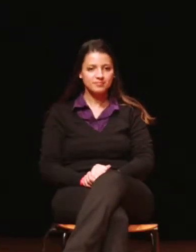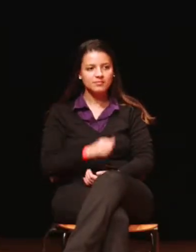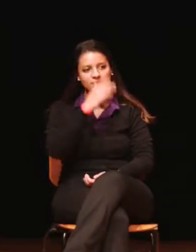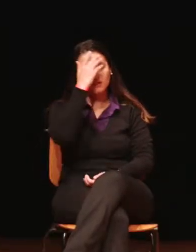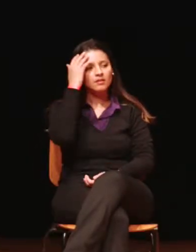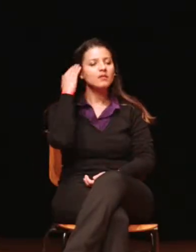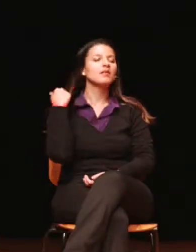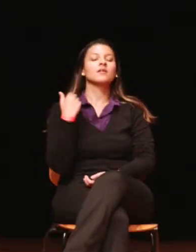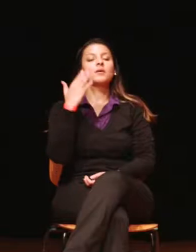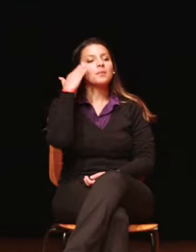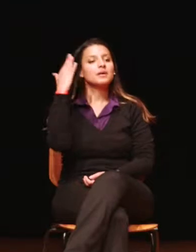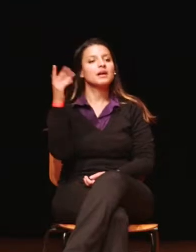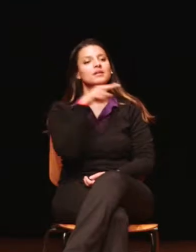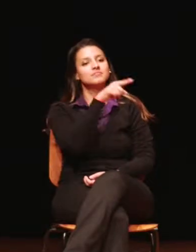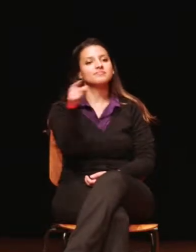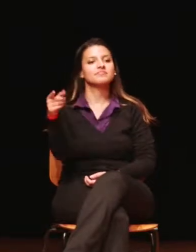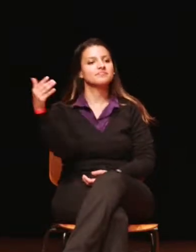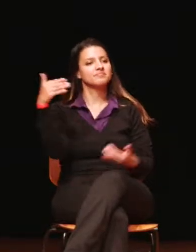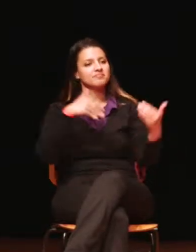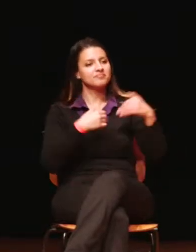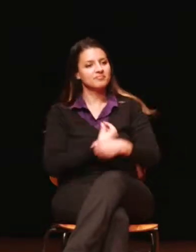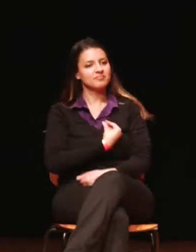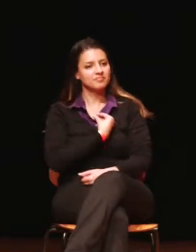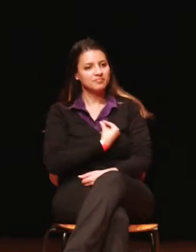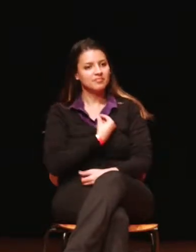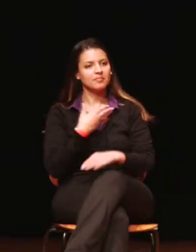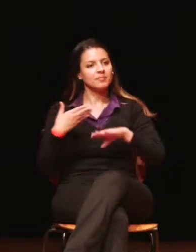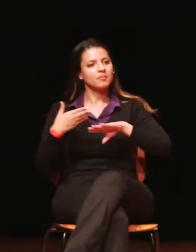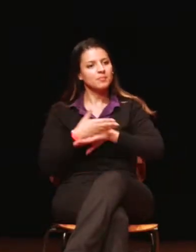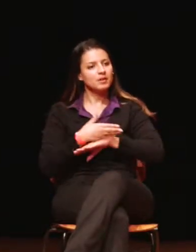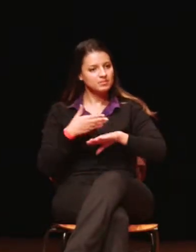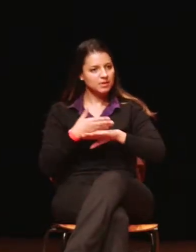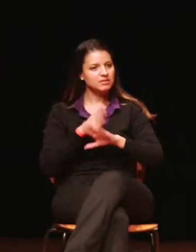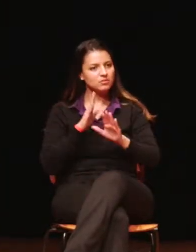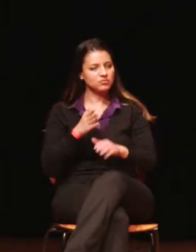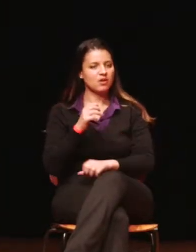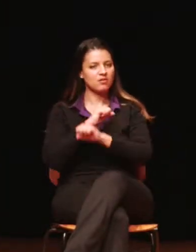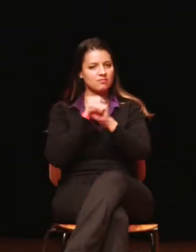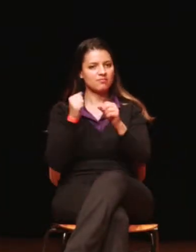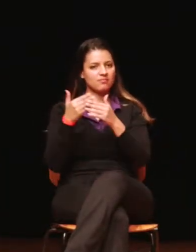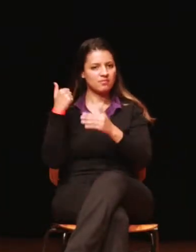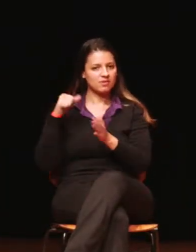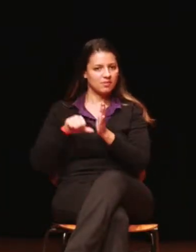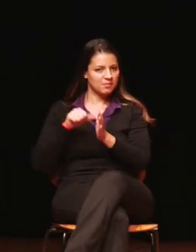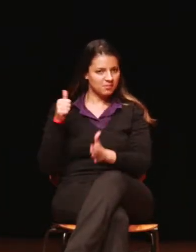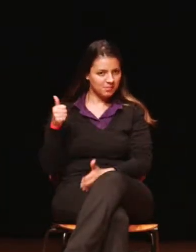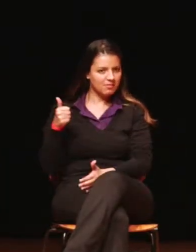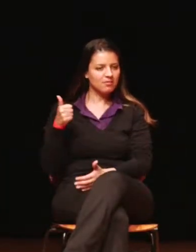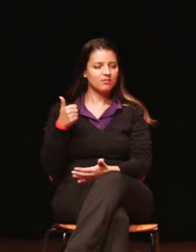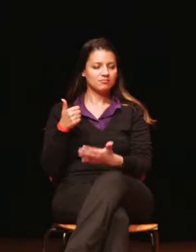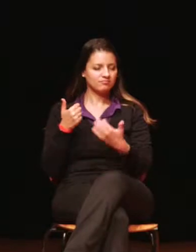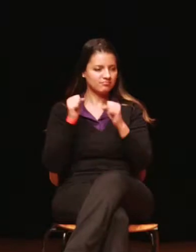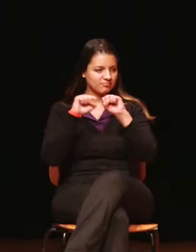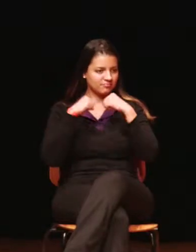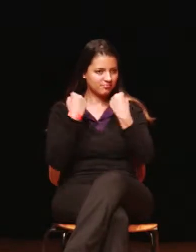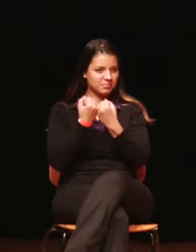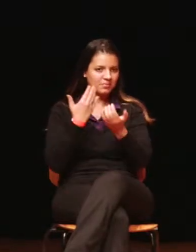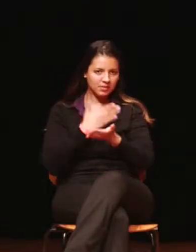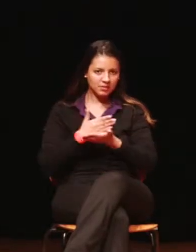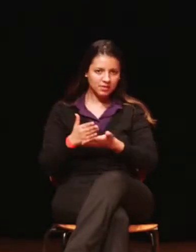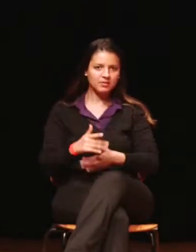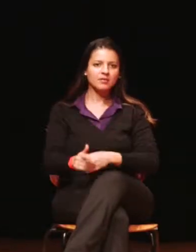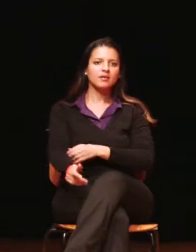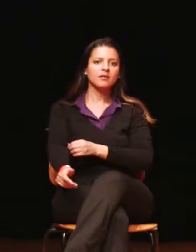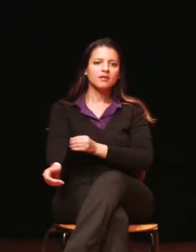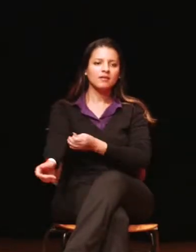Obrigado pela presença, pela participação na primeira mesa e no início desse seminário, hoje pela manhã.